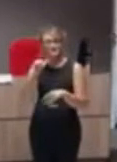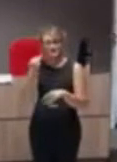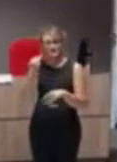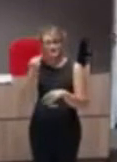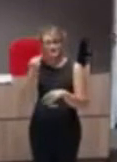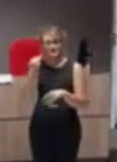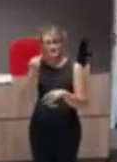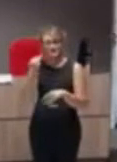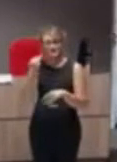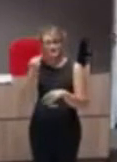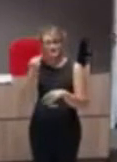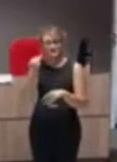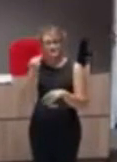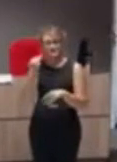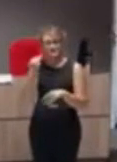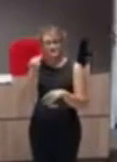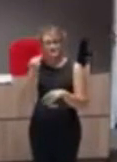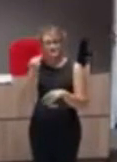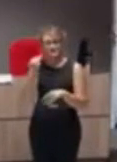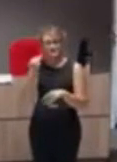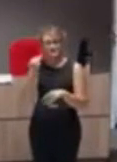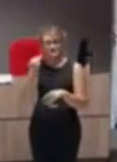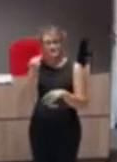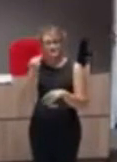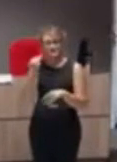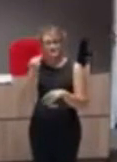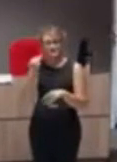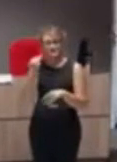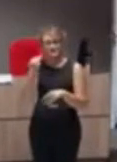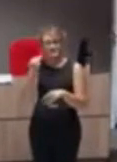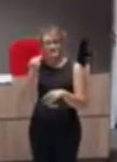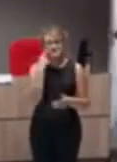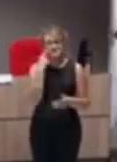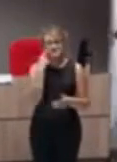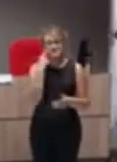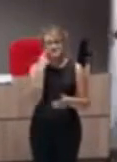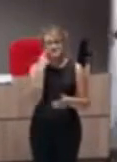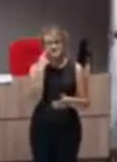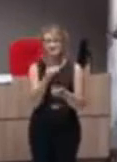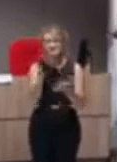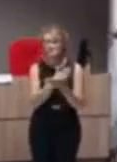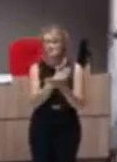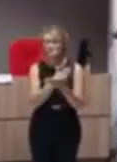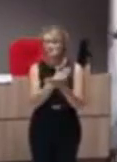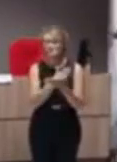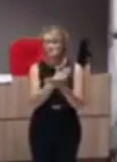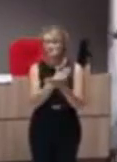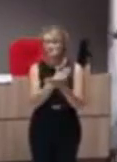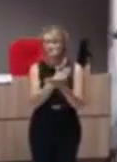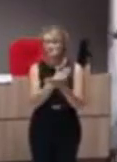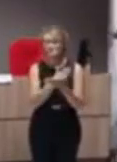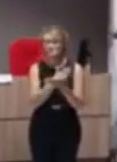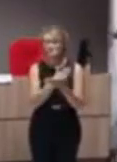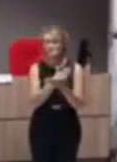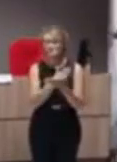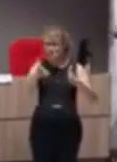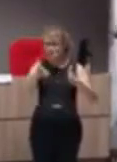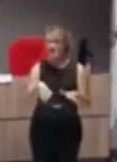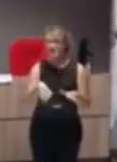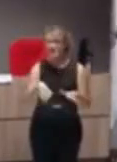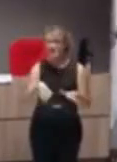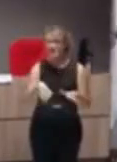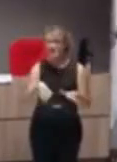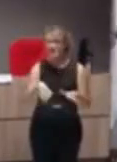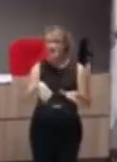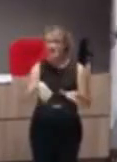na unidade da Vila Mariana, e lá nós verificamos alguns dos problemas que foram citados aqui, e é uma